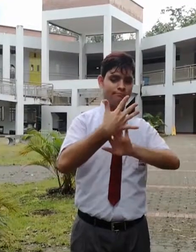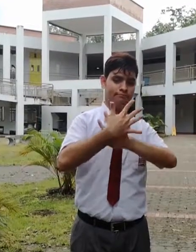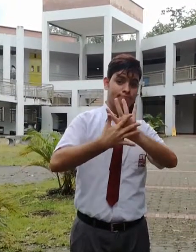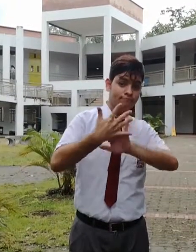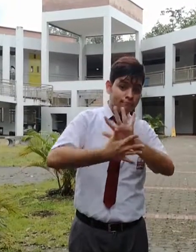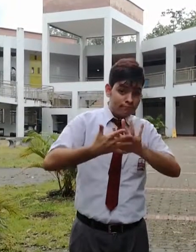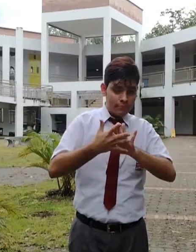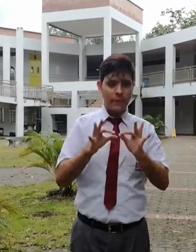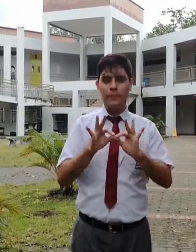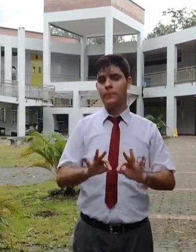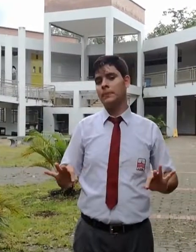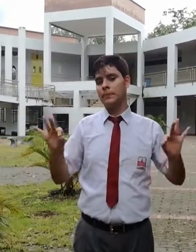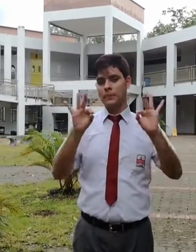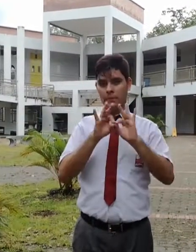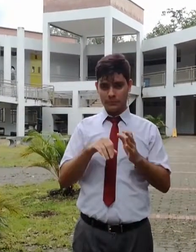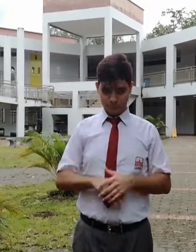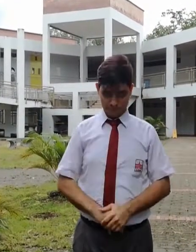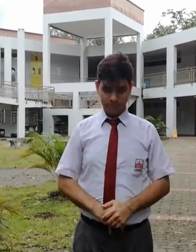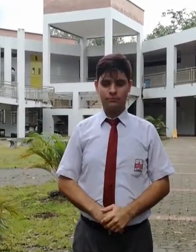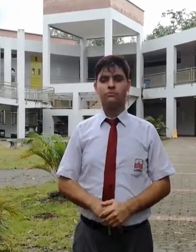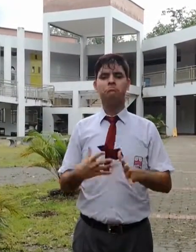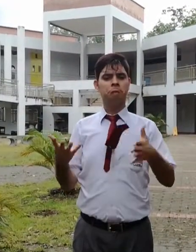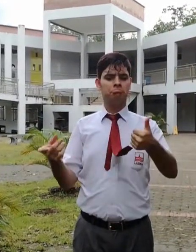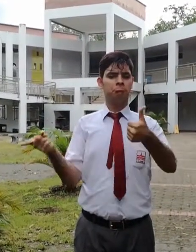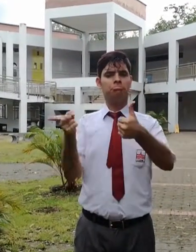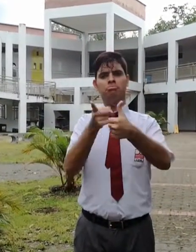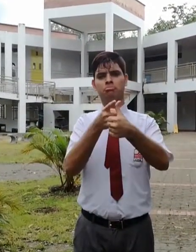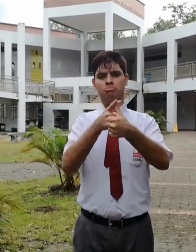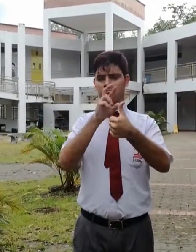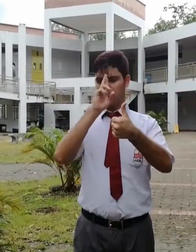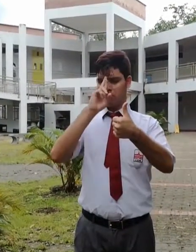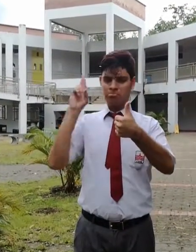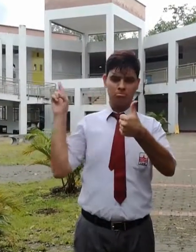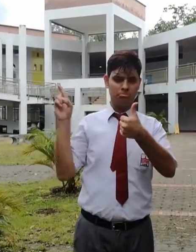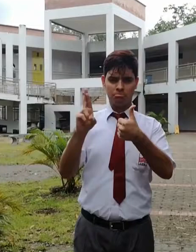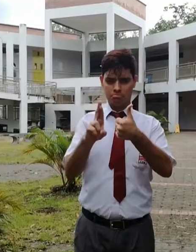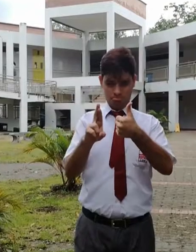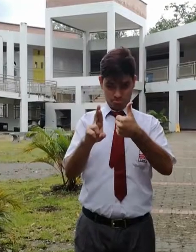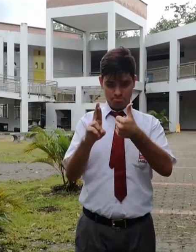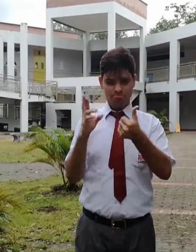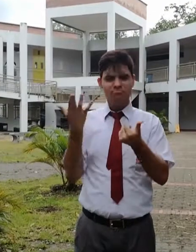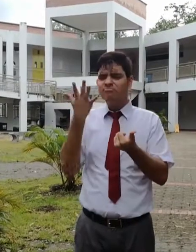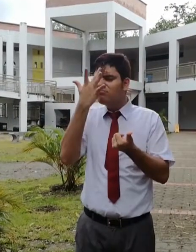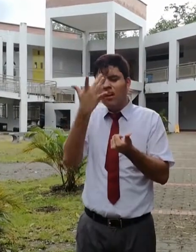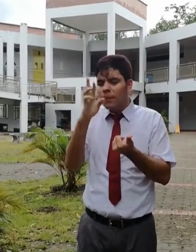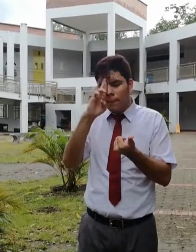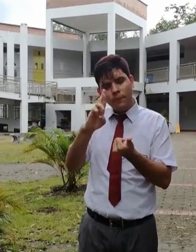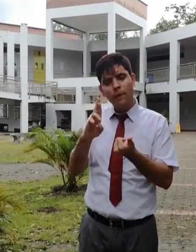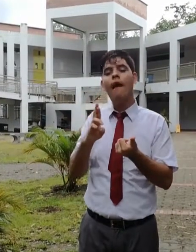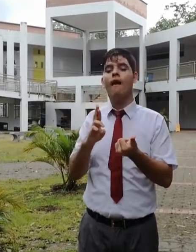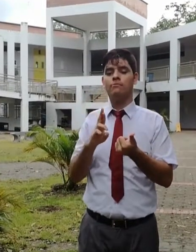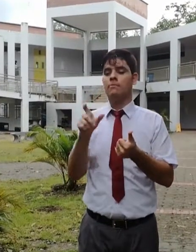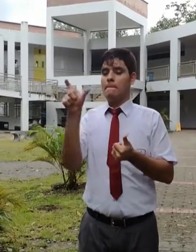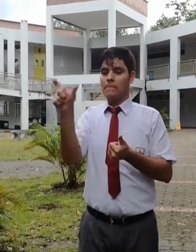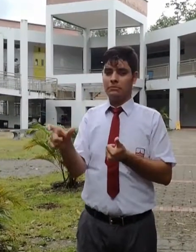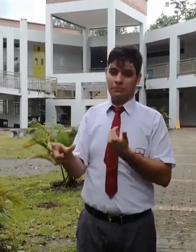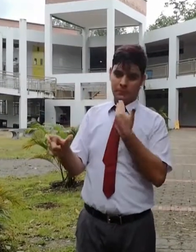los oyentes tienen que aprender y conocer y apropiarse de las señas. ¿Por qué es importante? Bueno, por el respeto. Sí,